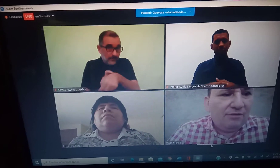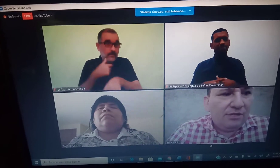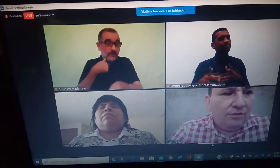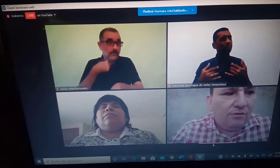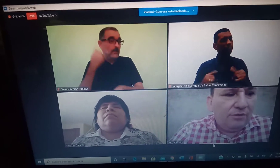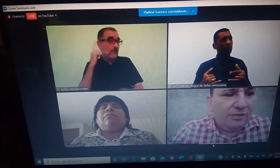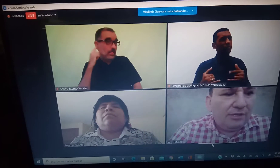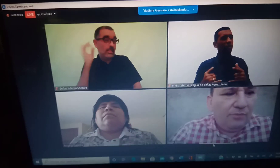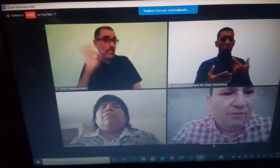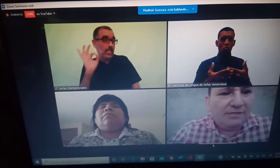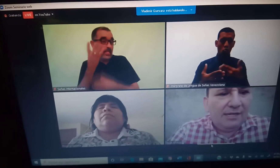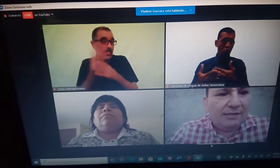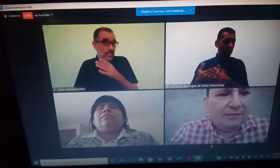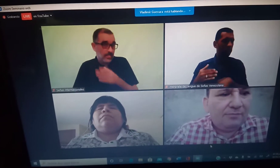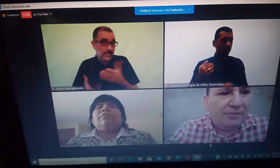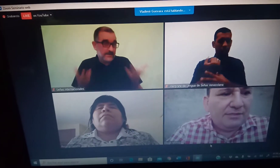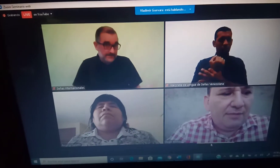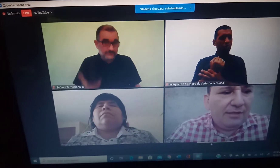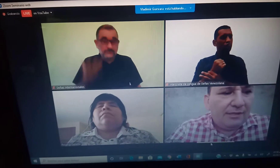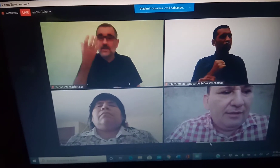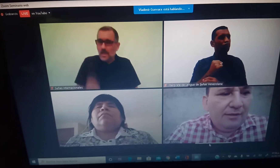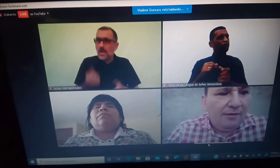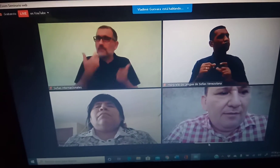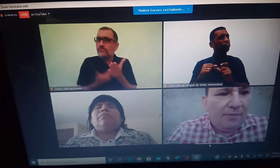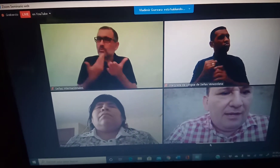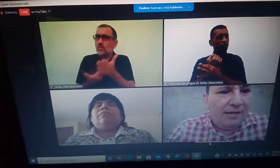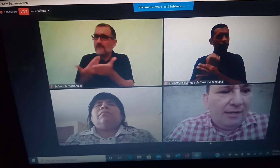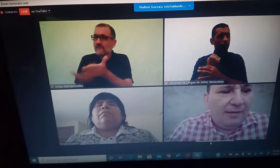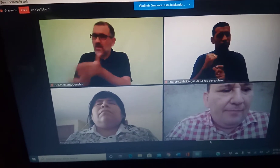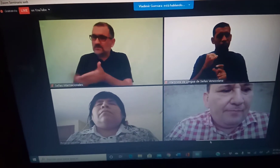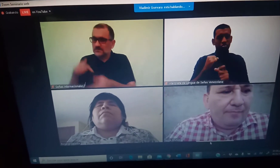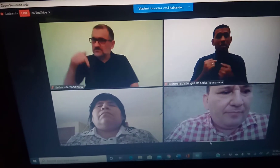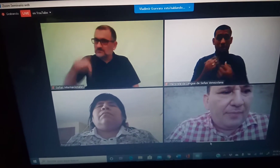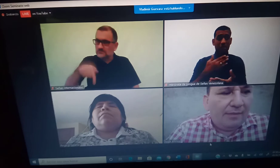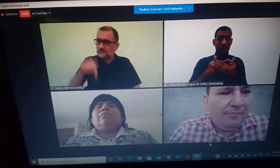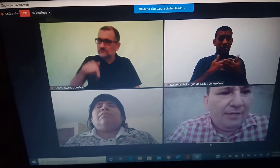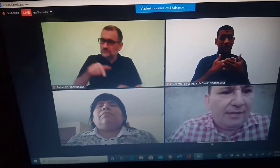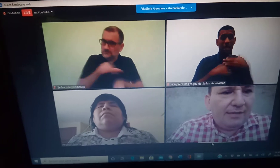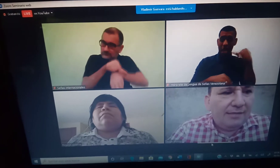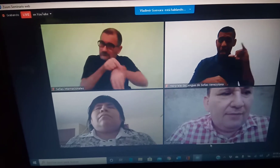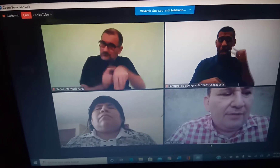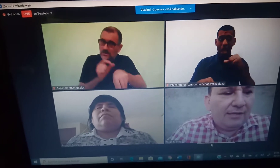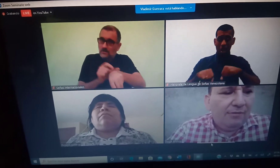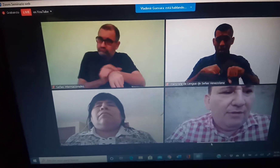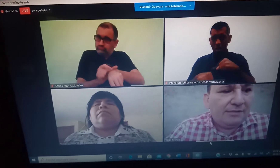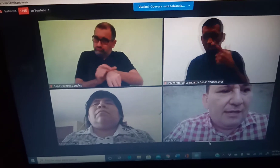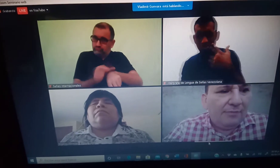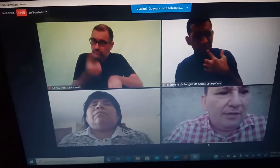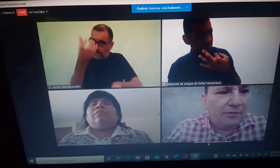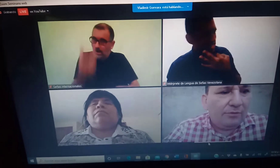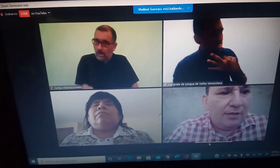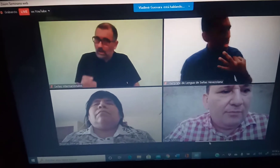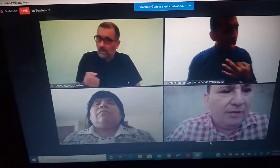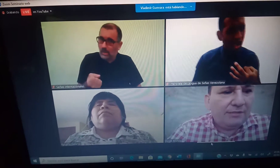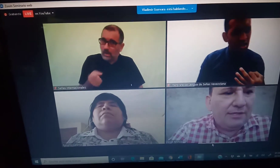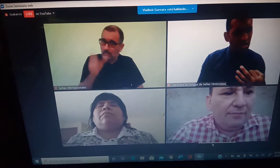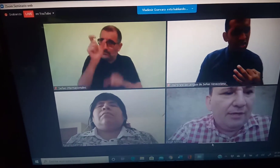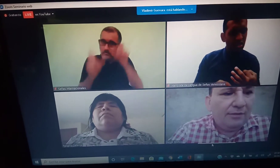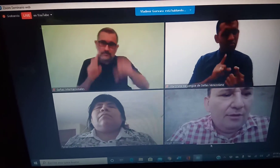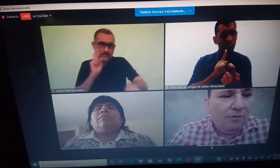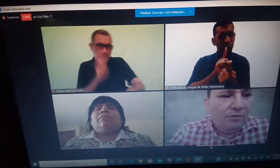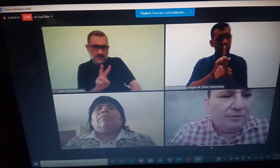han estado haciendo con ese tipo de brazaletes prácticamente para mirarte que sea detectivo el acercamiento. Porque puede